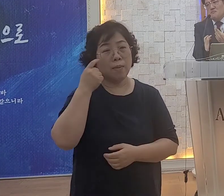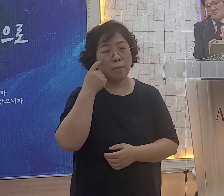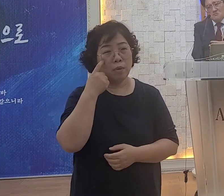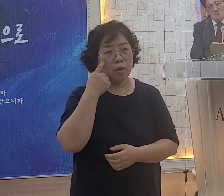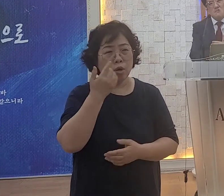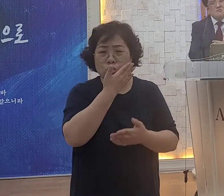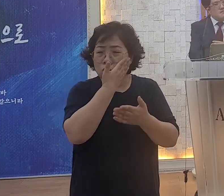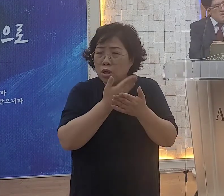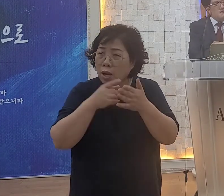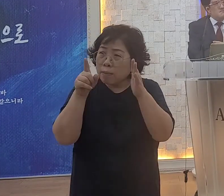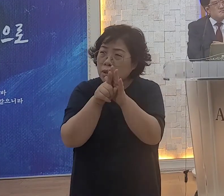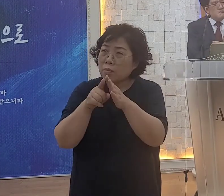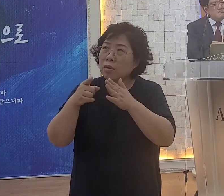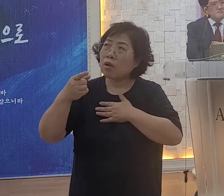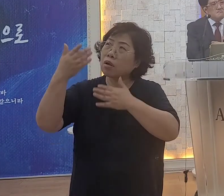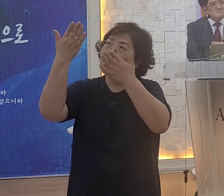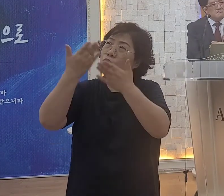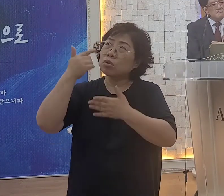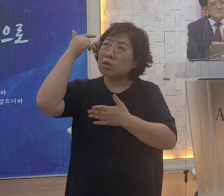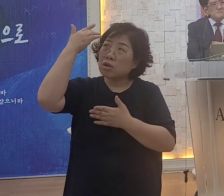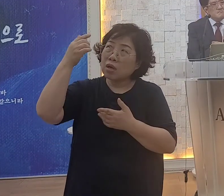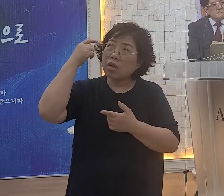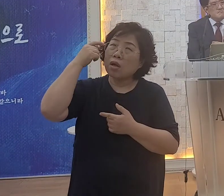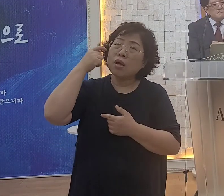이 귀한 믿음을 어떻게 이렇게 나에게 주셨어요?